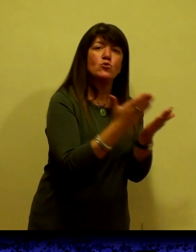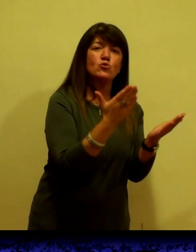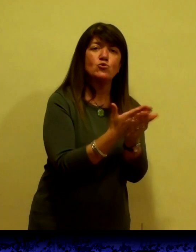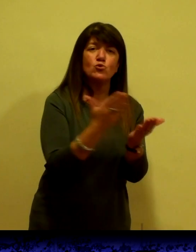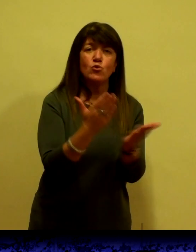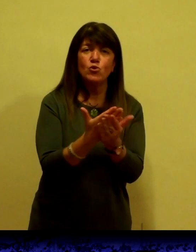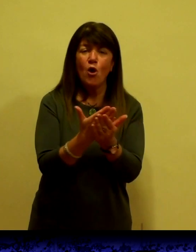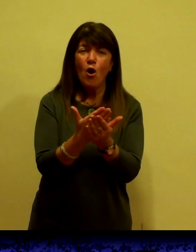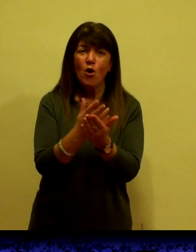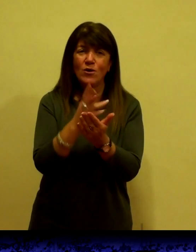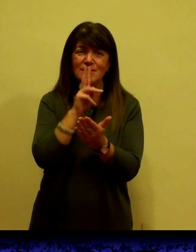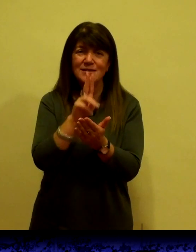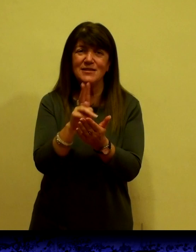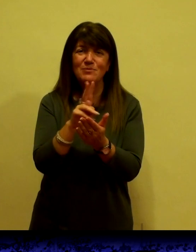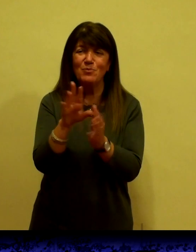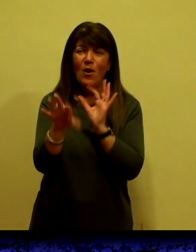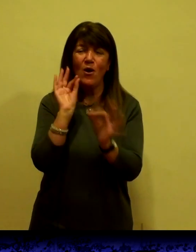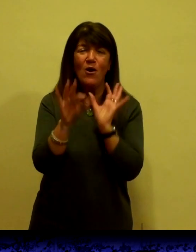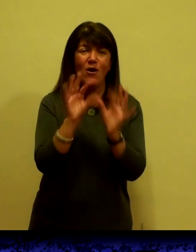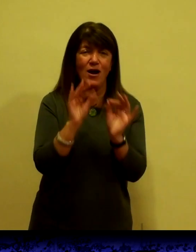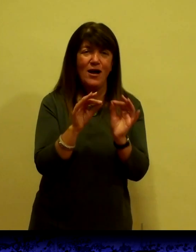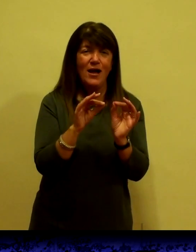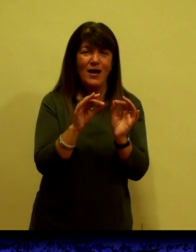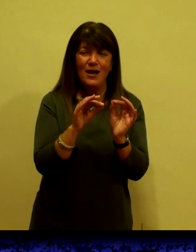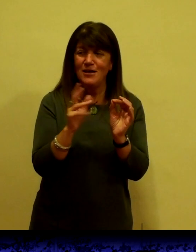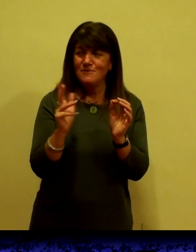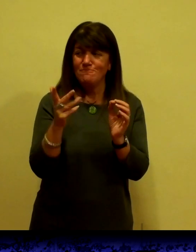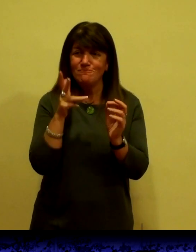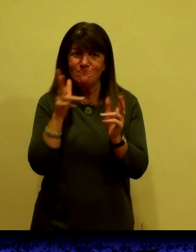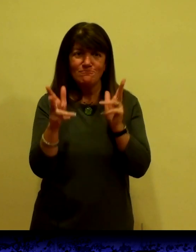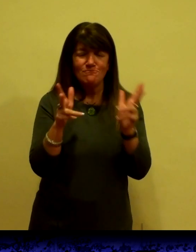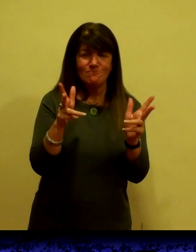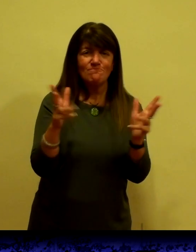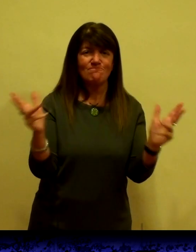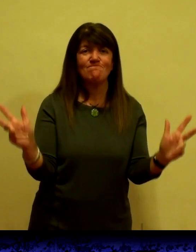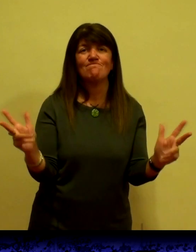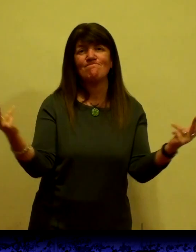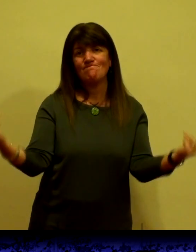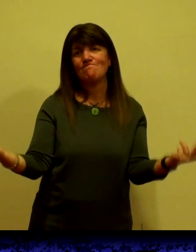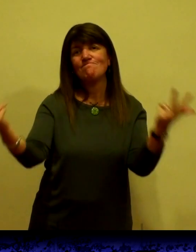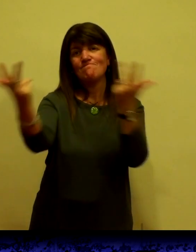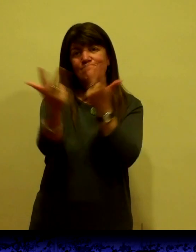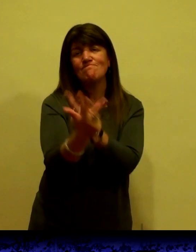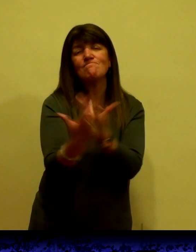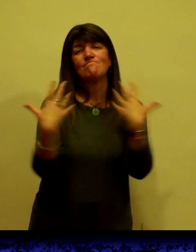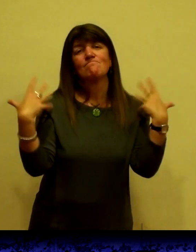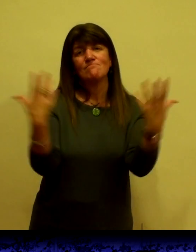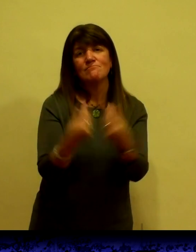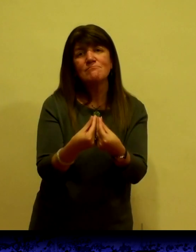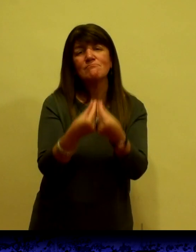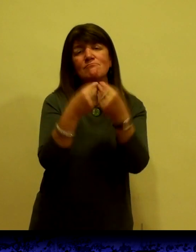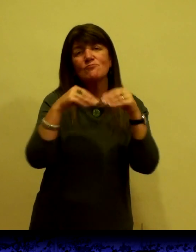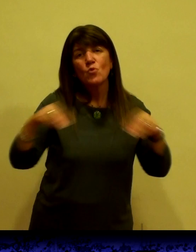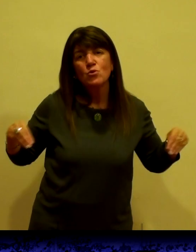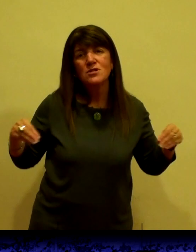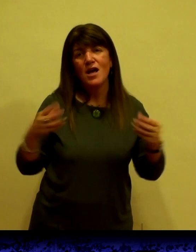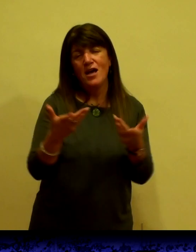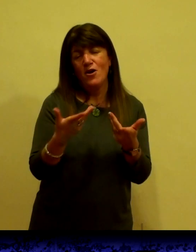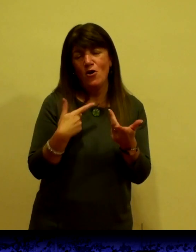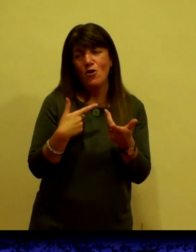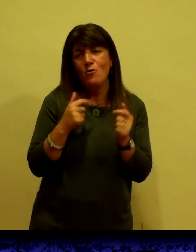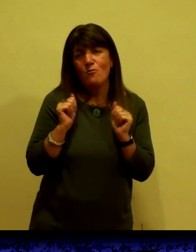catalogatori, ci sembravano molto adatti a lavorare con una catalogazione di un museo, no? E quindi anche poi vedendo un